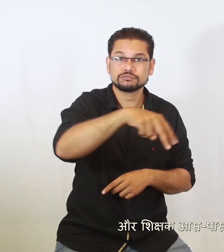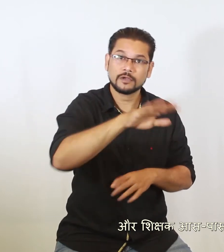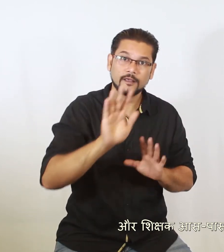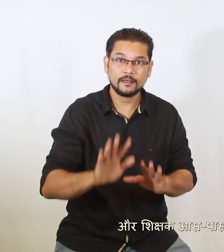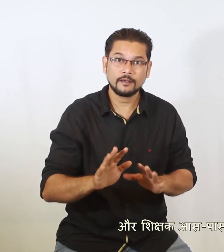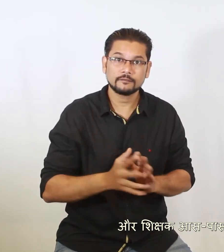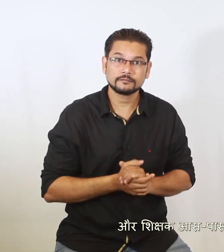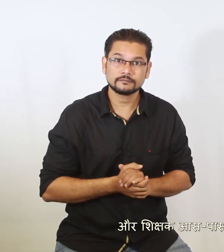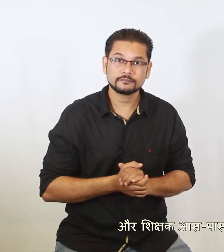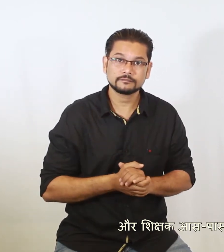रही है